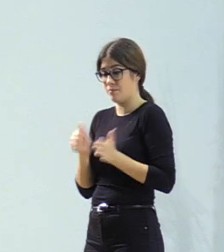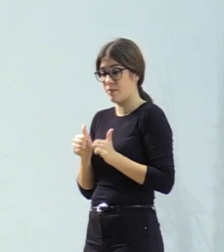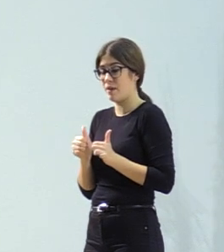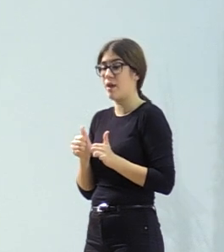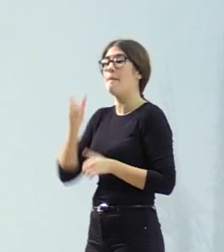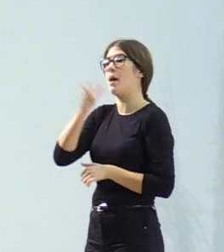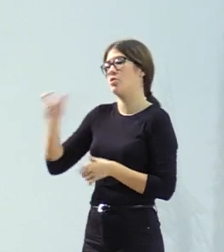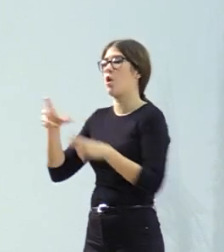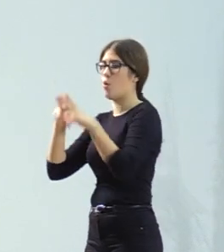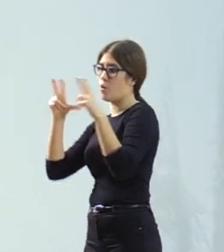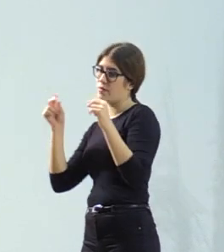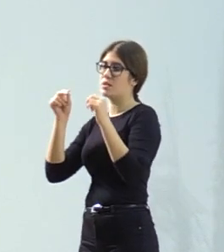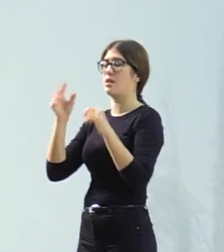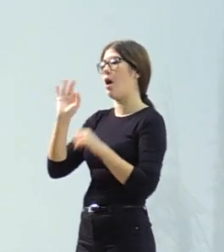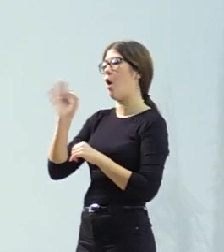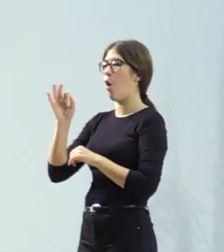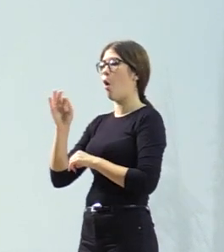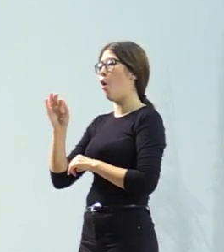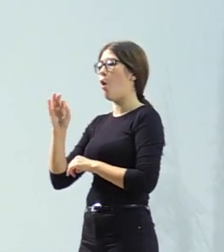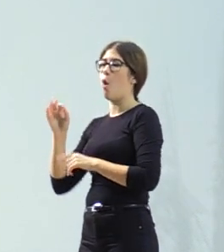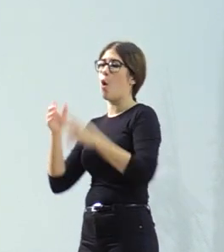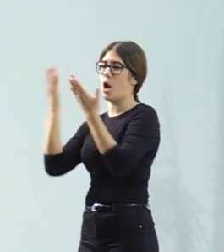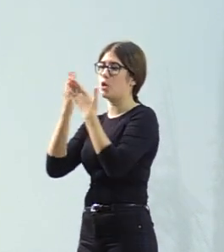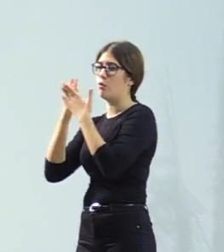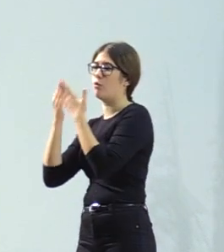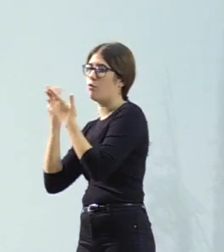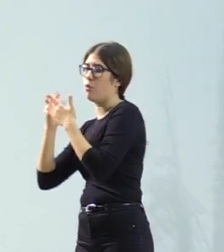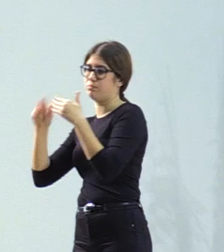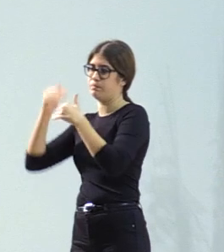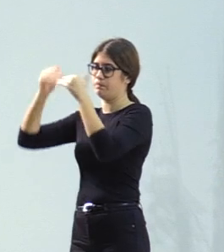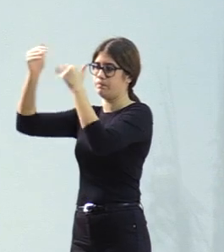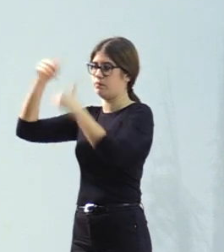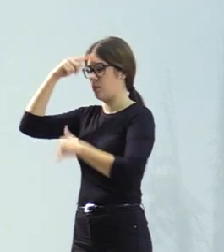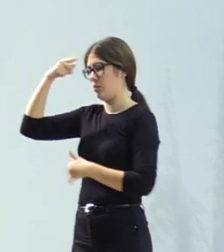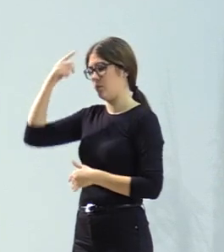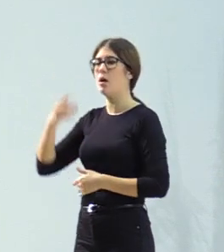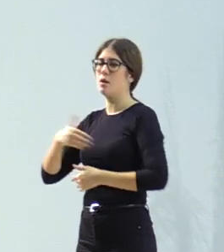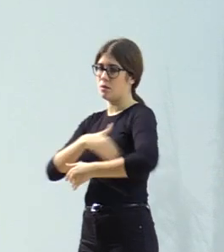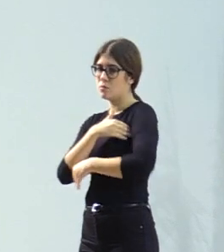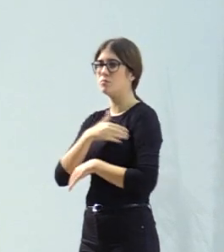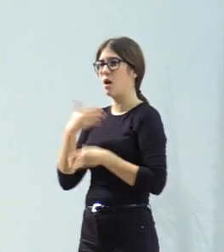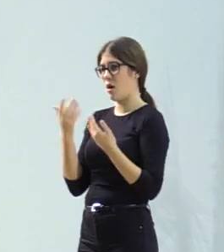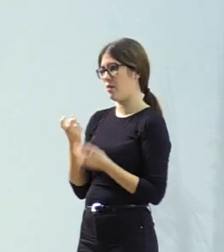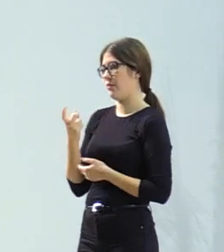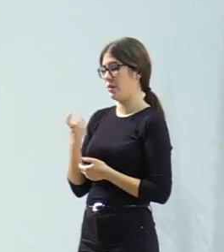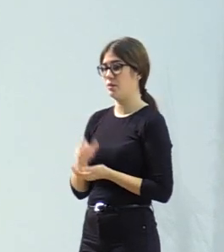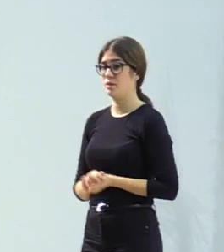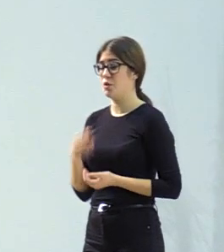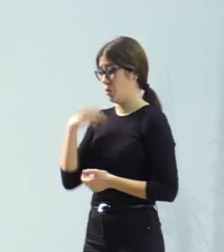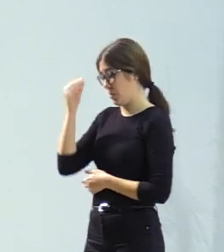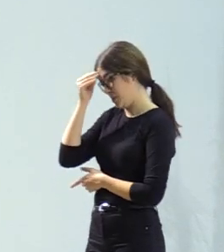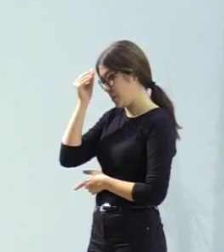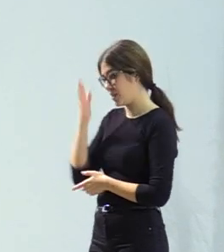estudios universitarios, los doctorados, los másteres, porque están en una situación de precariedad. Yo me espantaba, porque decía, si ellos están